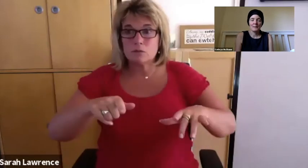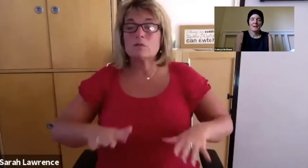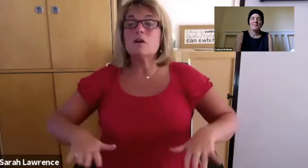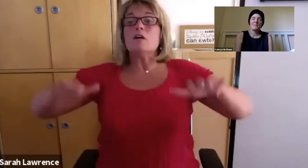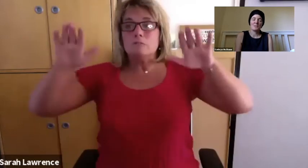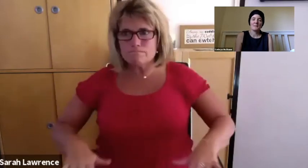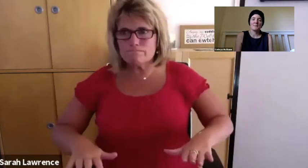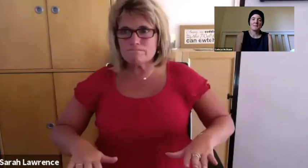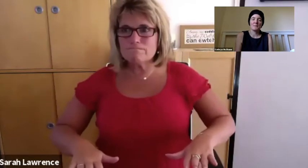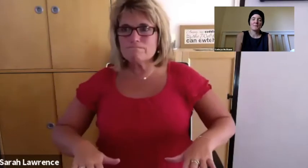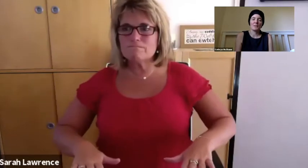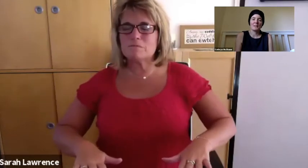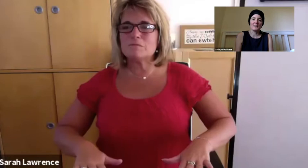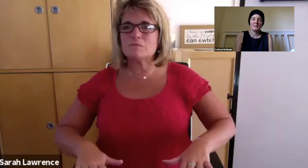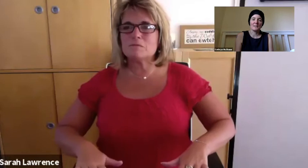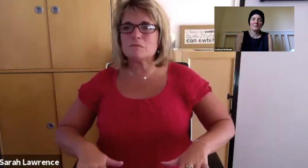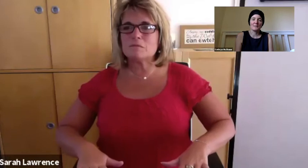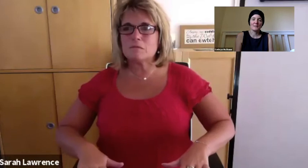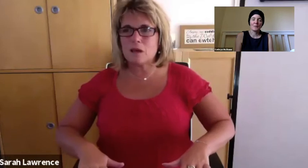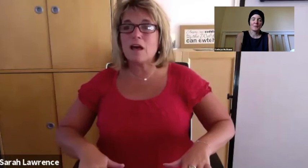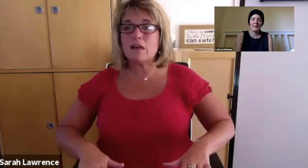Ar y fideo mae'n fwy glir,